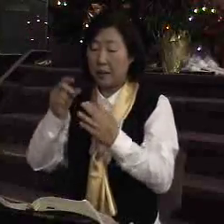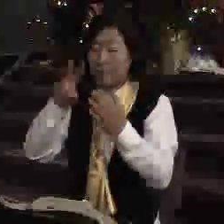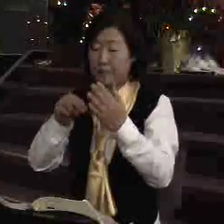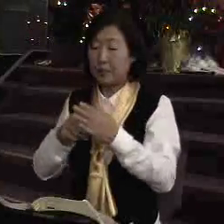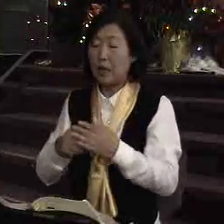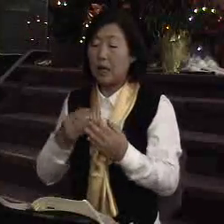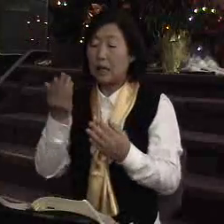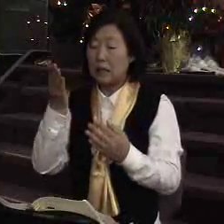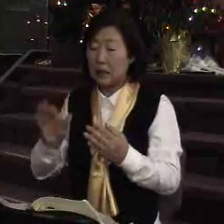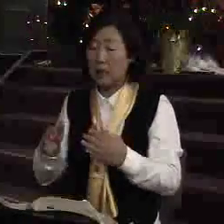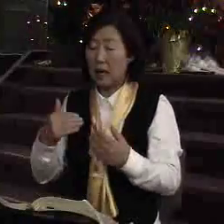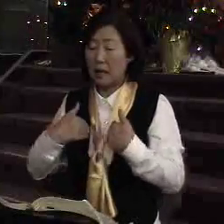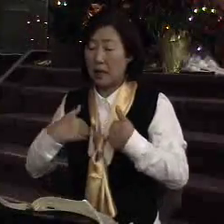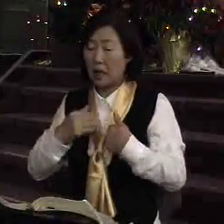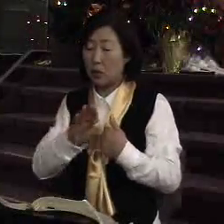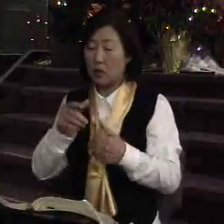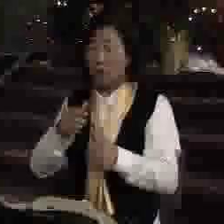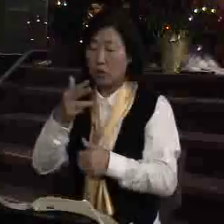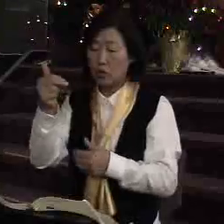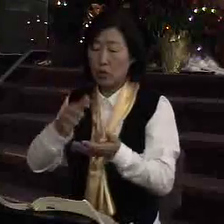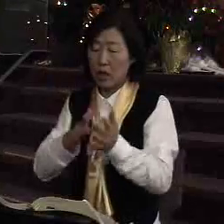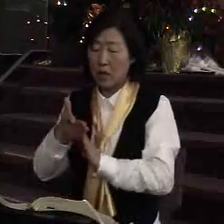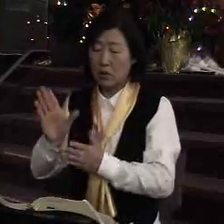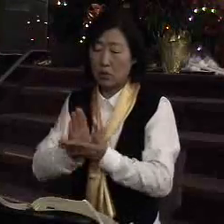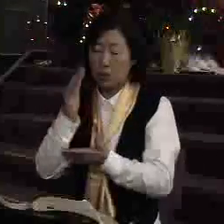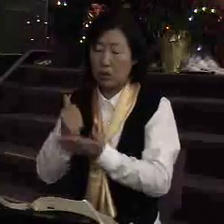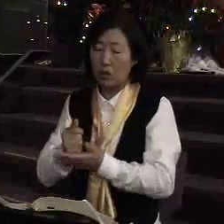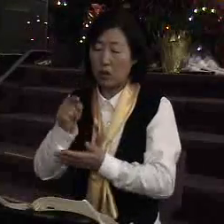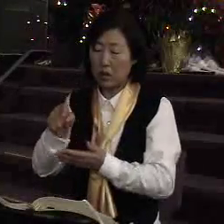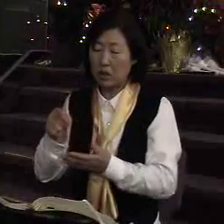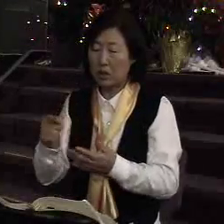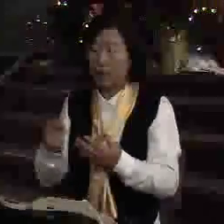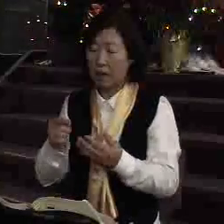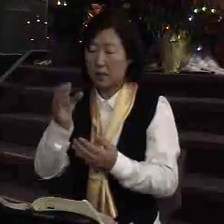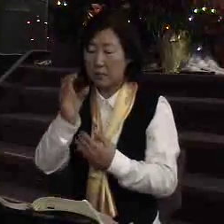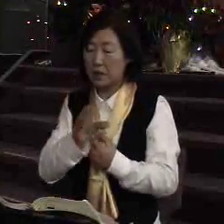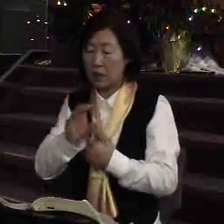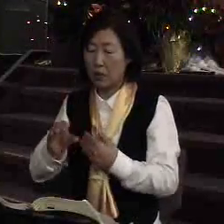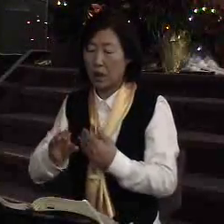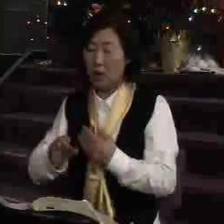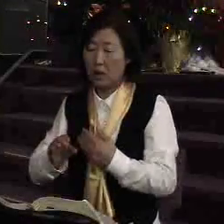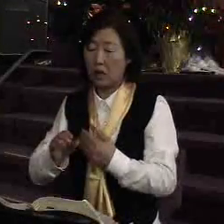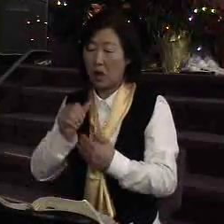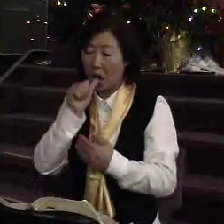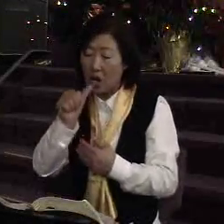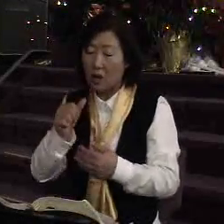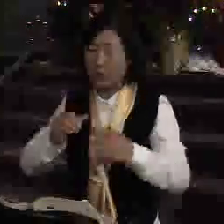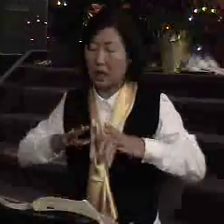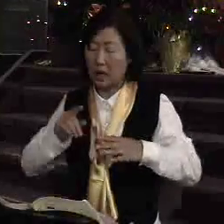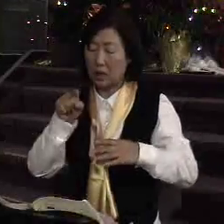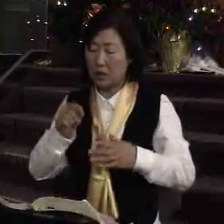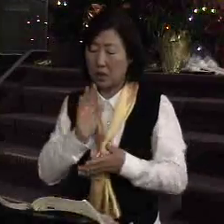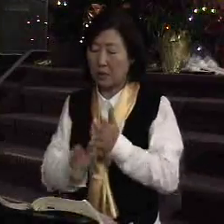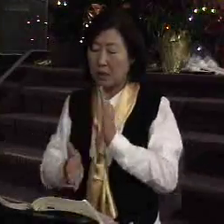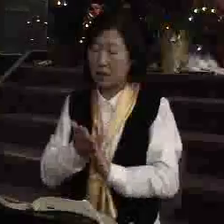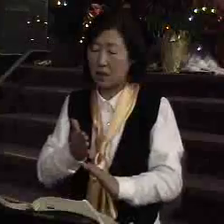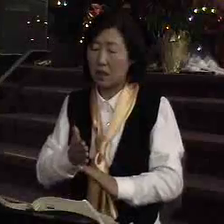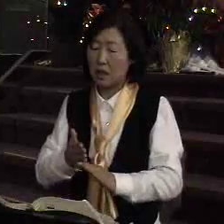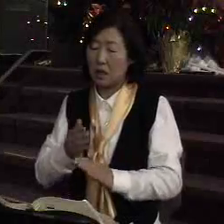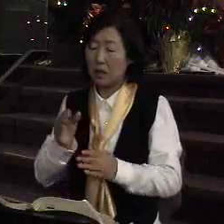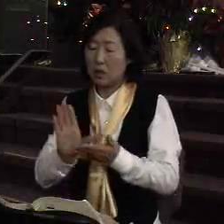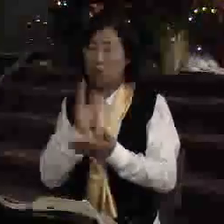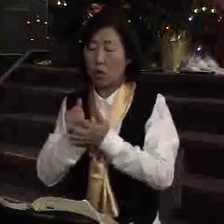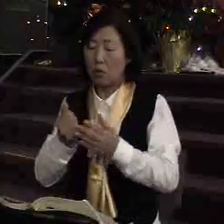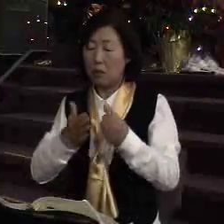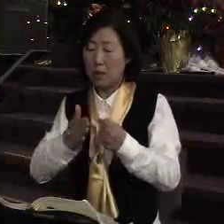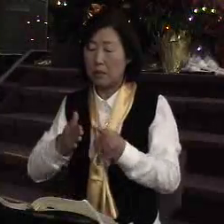읽겠습니다. 시작. 그러나 내게는 우리 주 예수 그리스도의 십자가 외에 결코 자랑할 것이 없으니